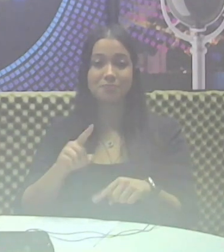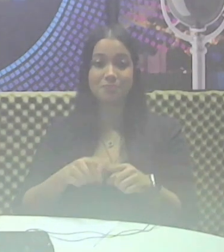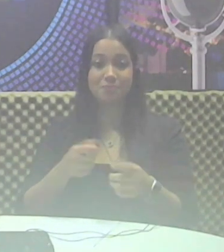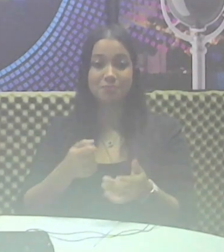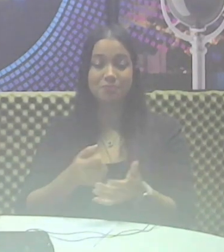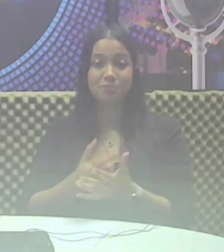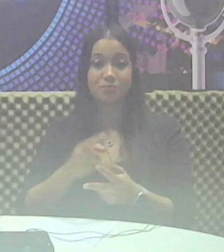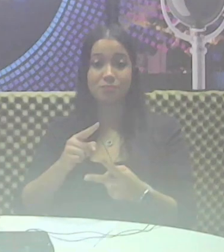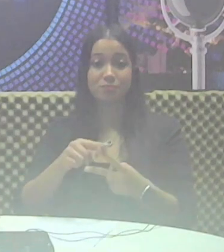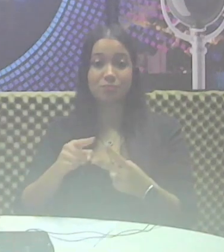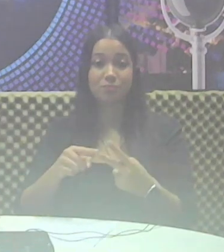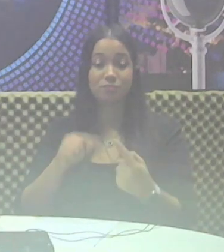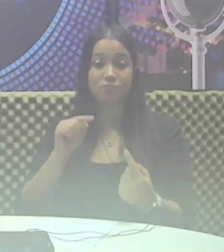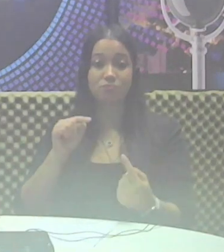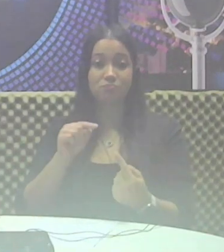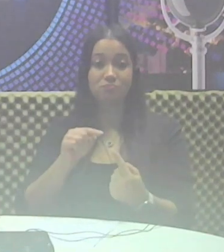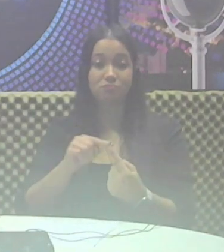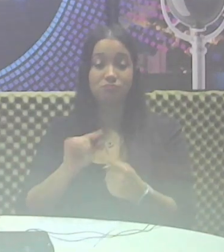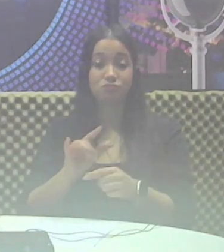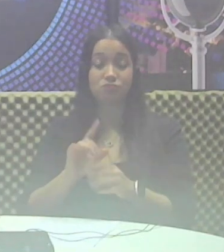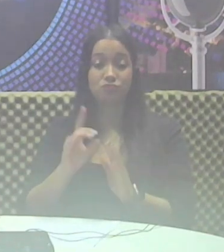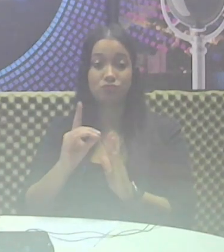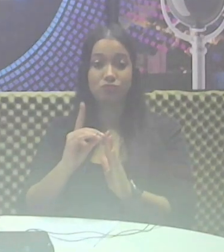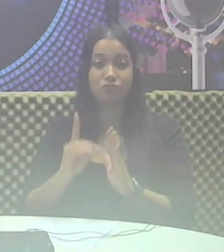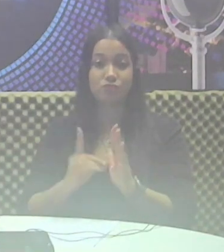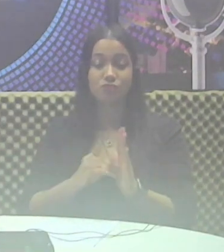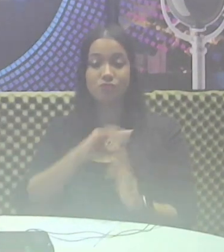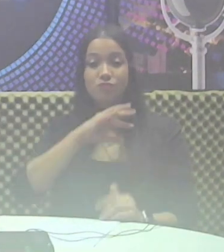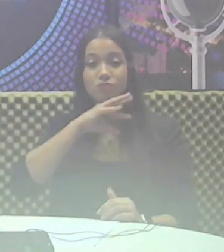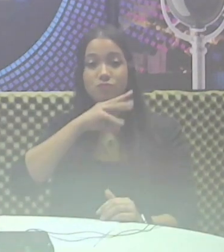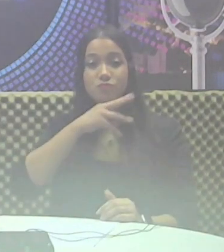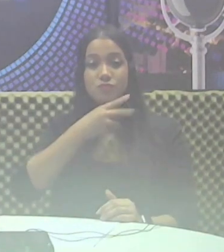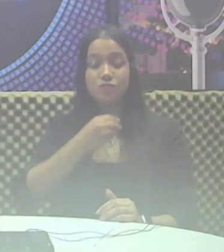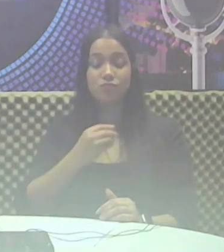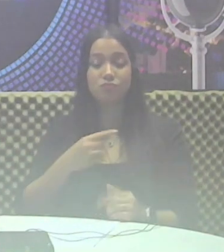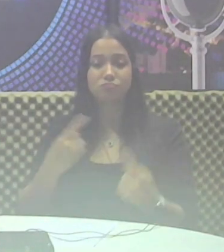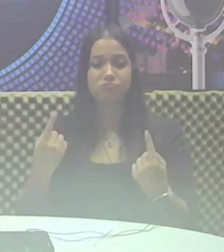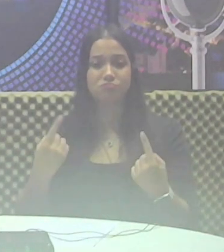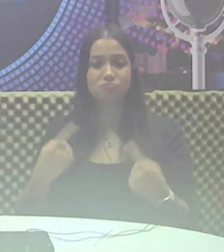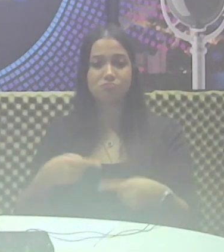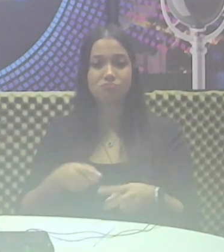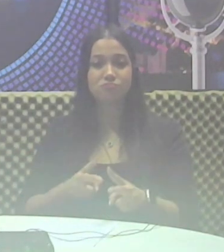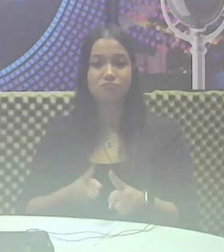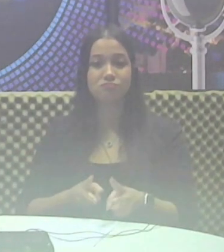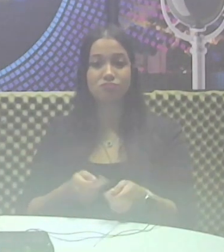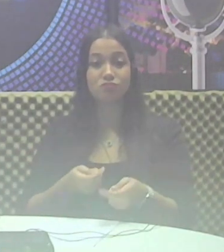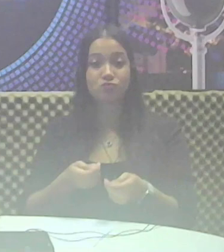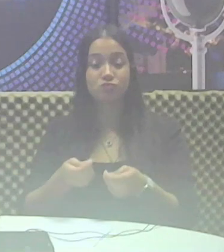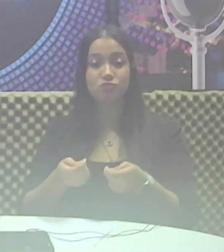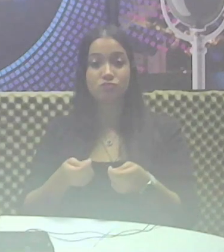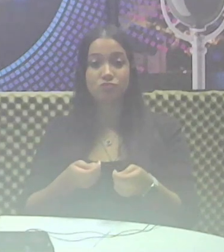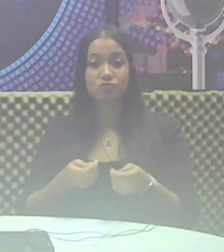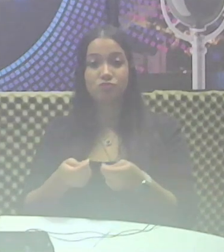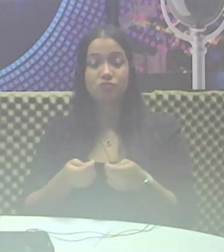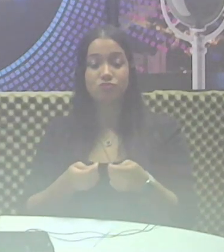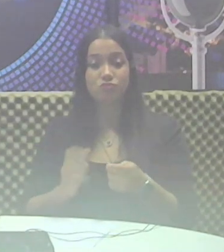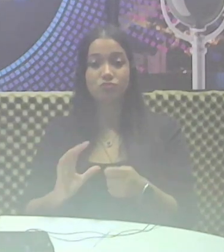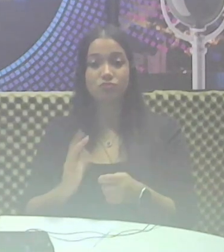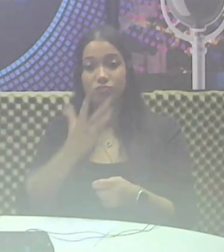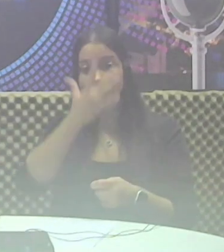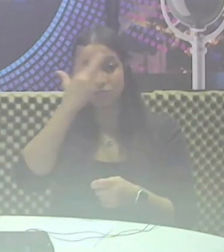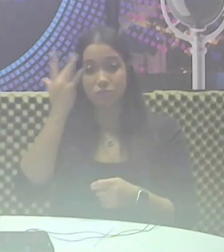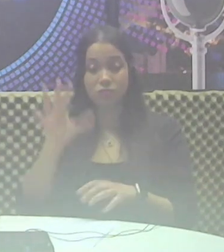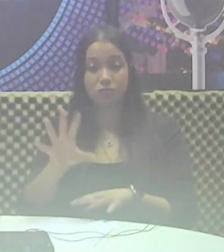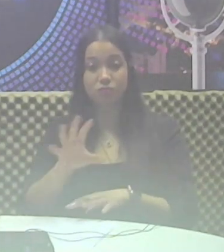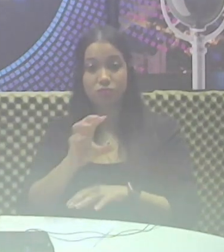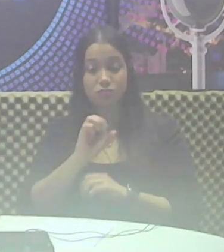dupla finalidade foi uma diretriz do prefeito Odelmo Leão dentro do desafio de continuar controlando a incidência de novos casos